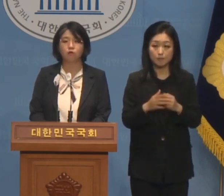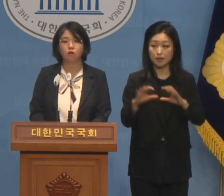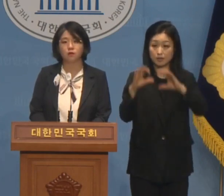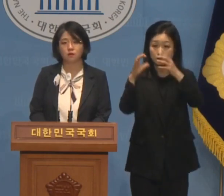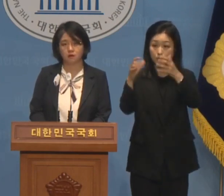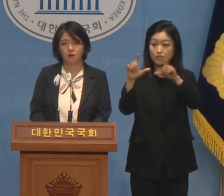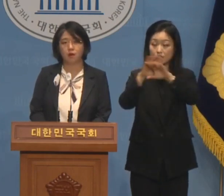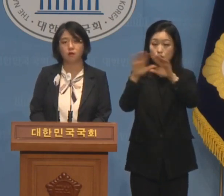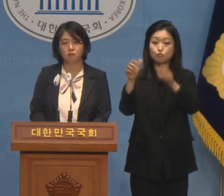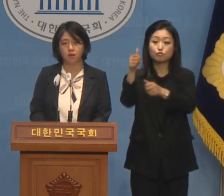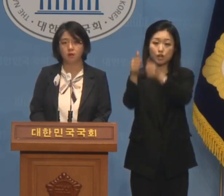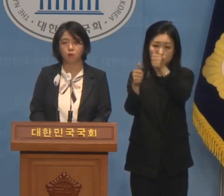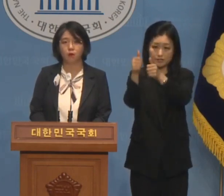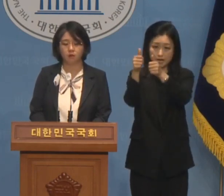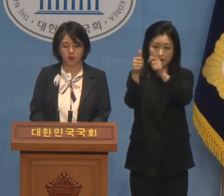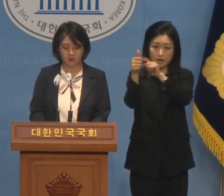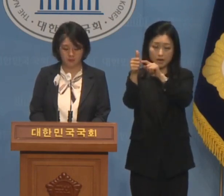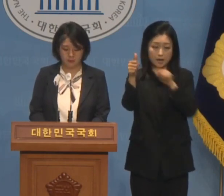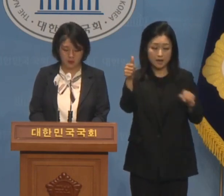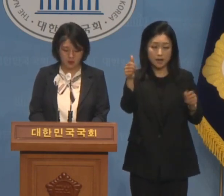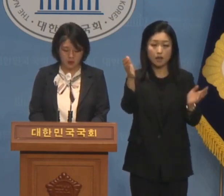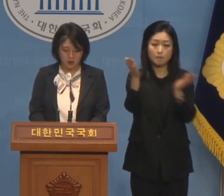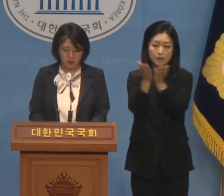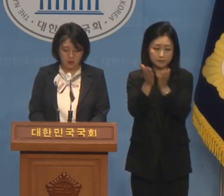글로벌 기후경제체제의 의미이기도 합니다.